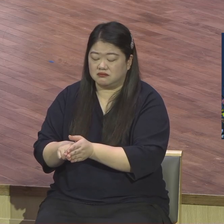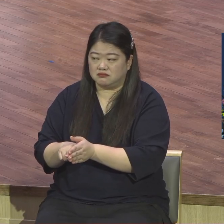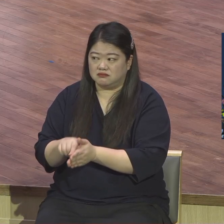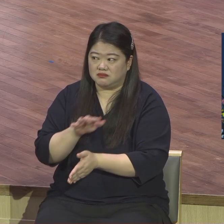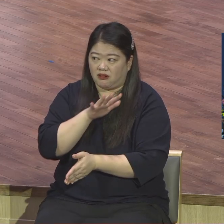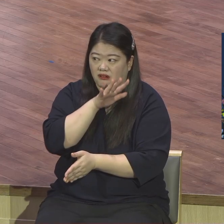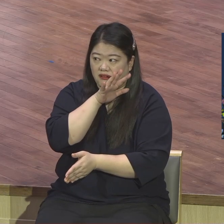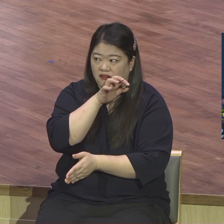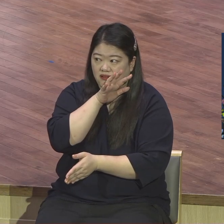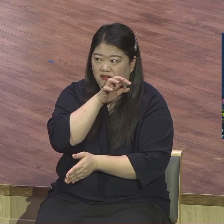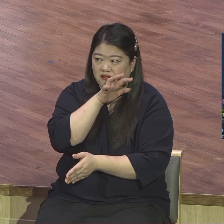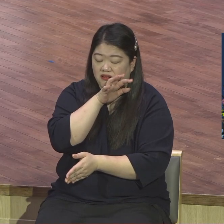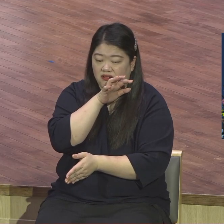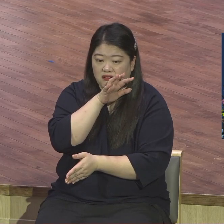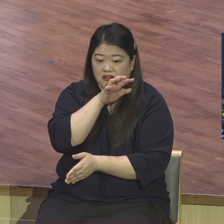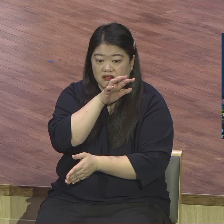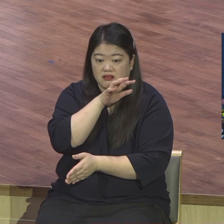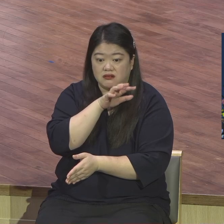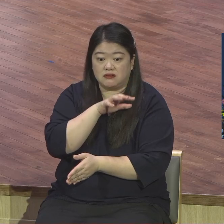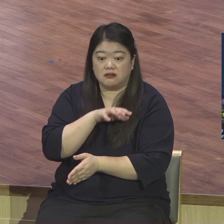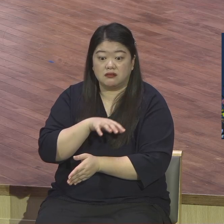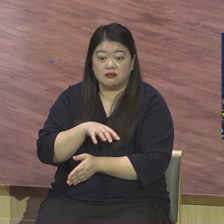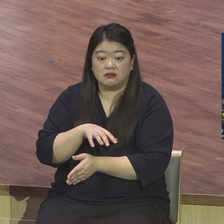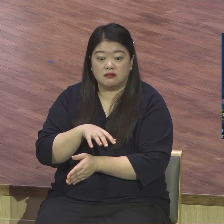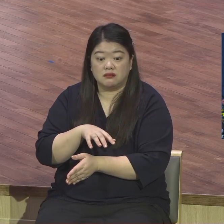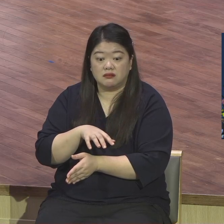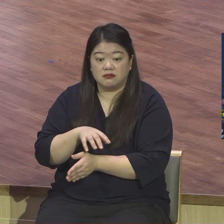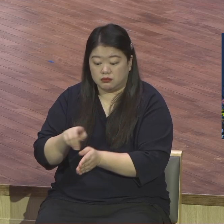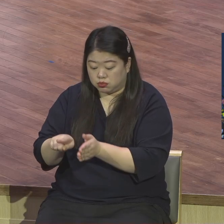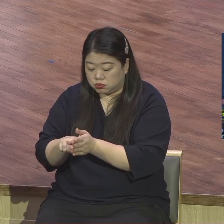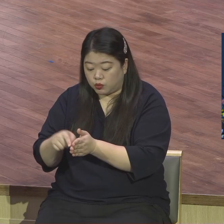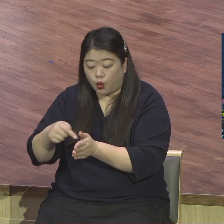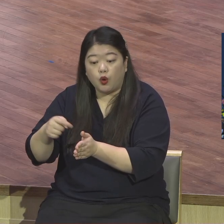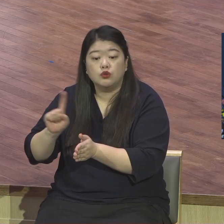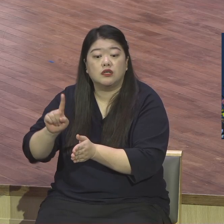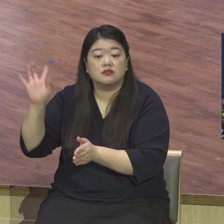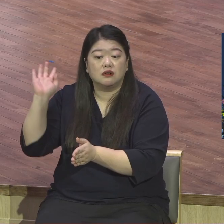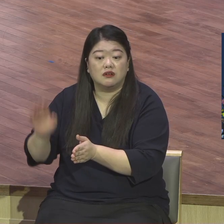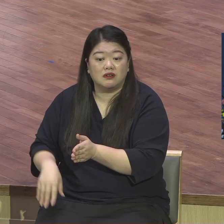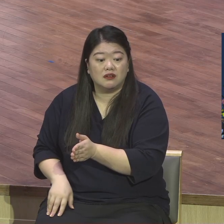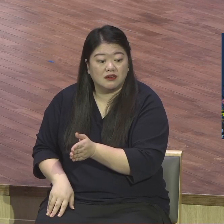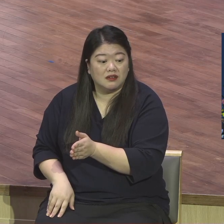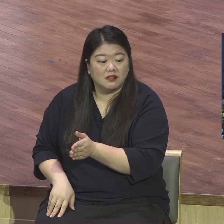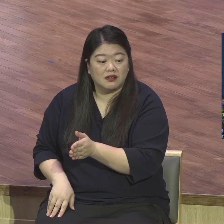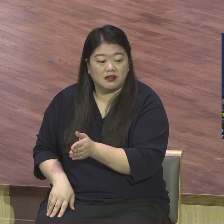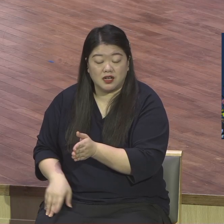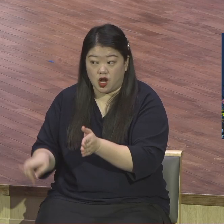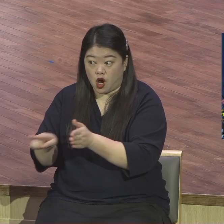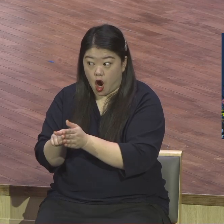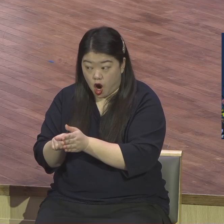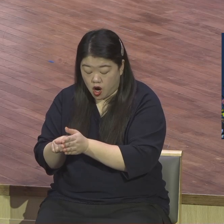원망합니까? 나 믿음 없어. 나 하나님 못 믿겠어. 그 말이에요.